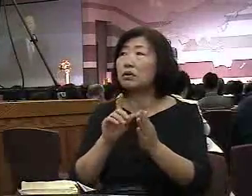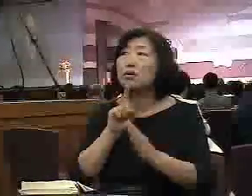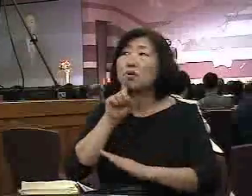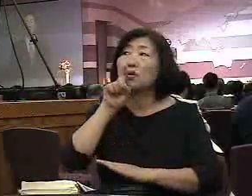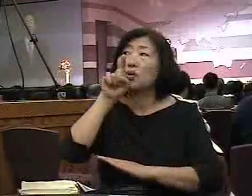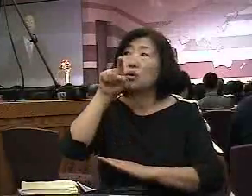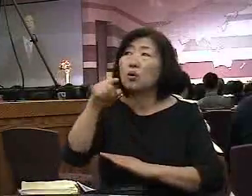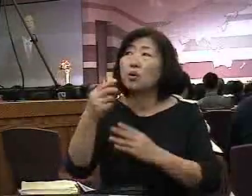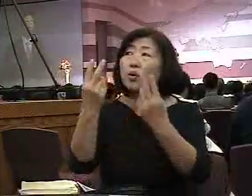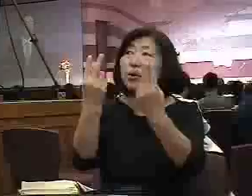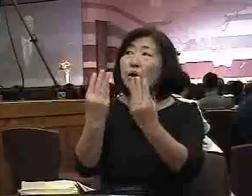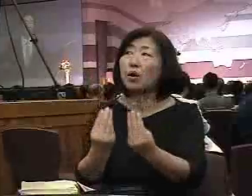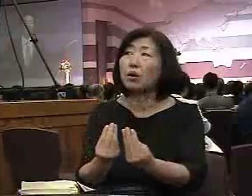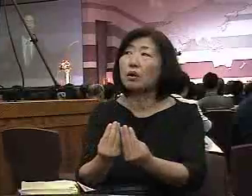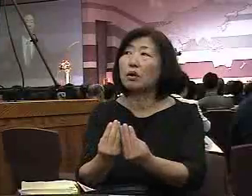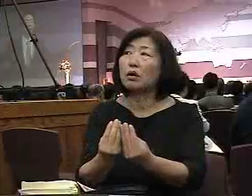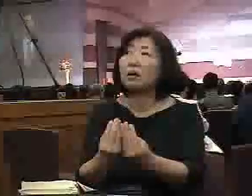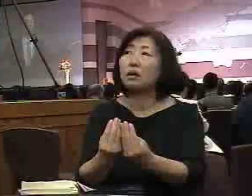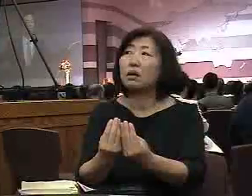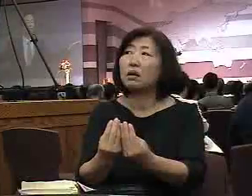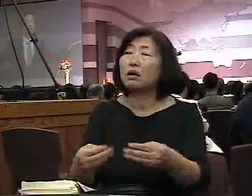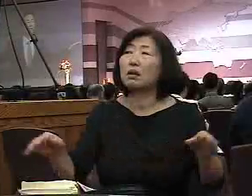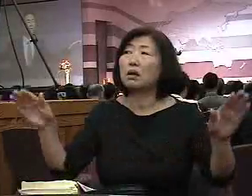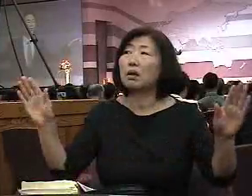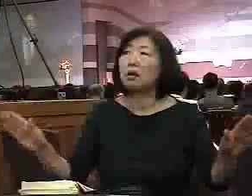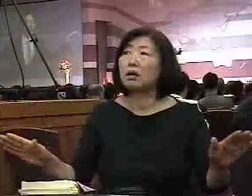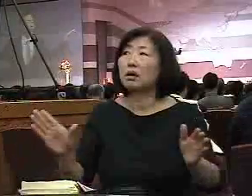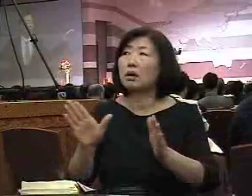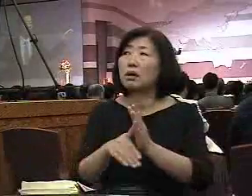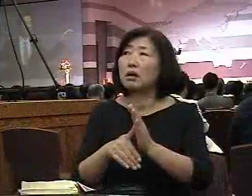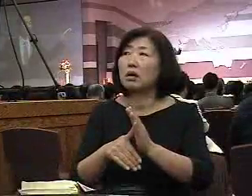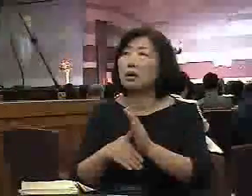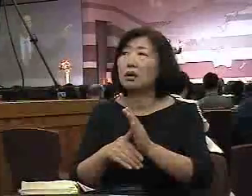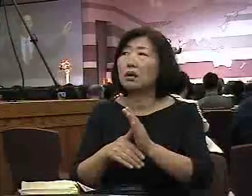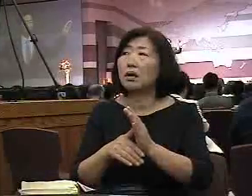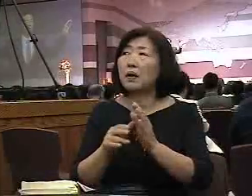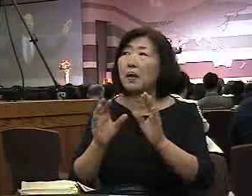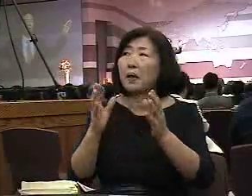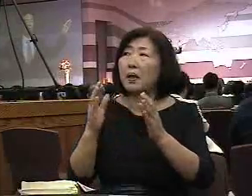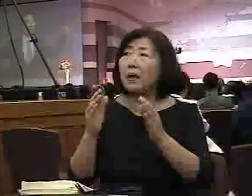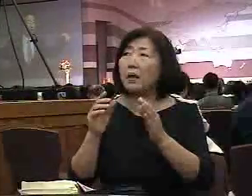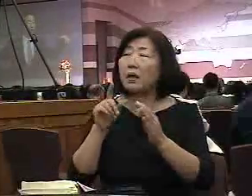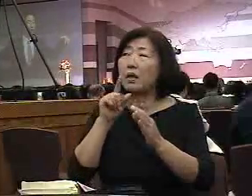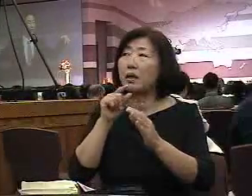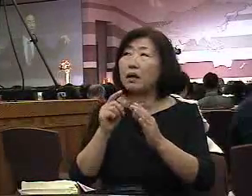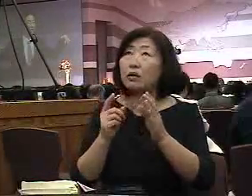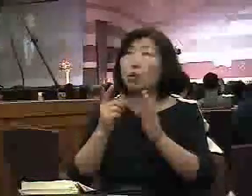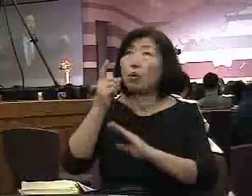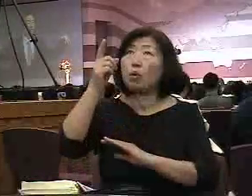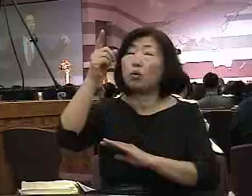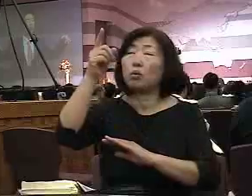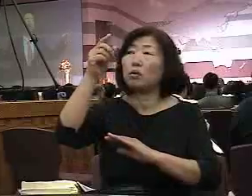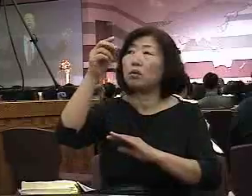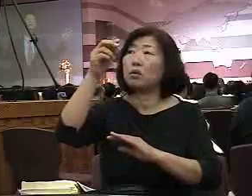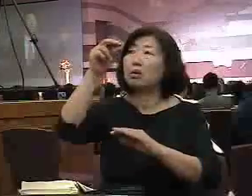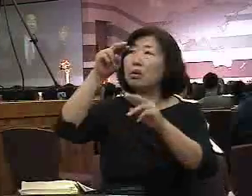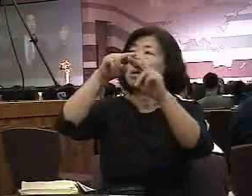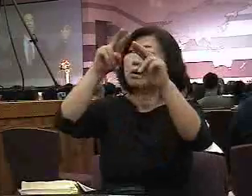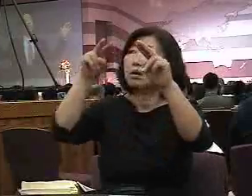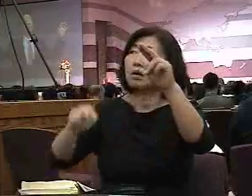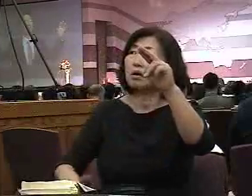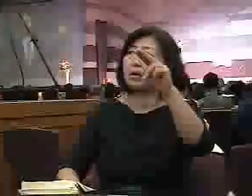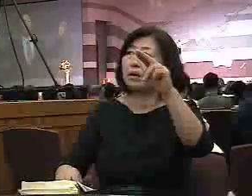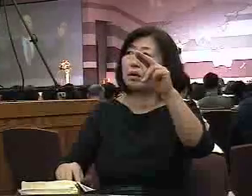들었지만 우리 많이 듣습니다. 날개에 때가 되면 새끼를 들고 올라가서 높은 창공에서 떨어뜨립니다. 이게